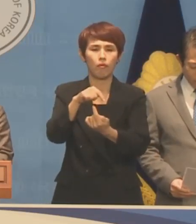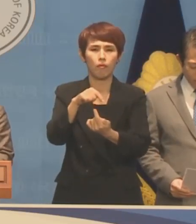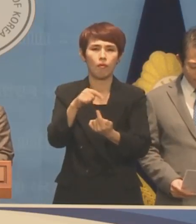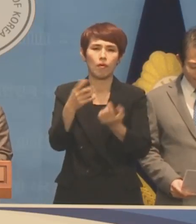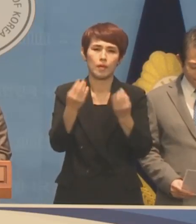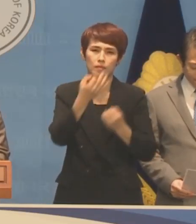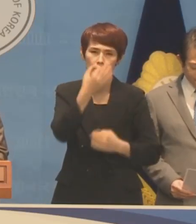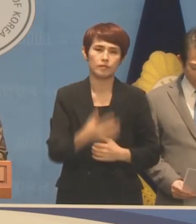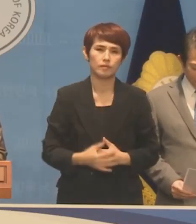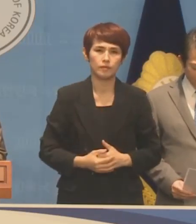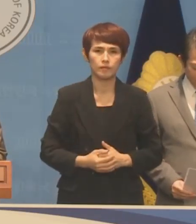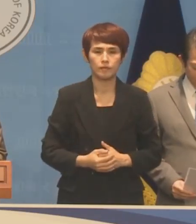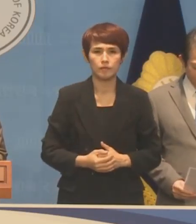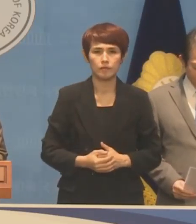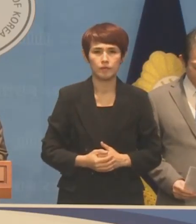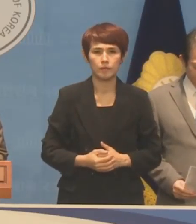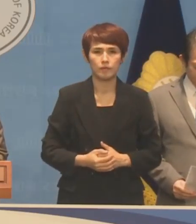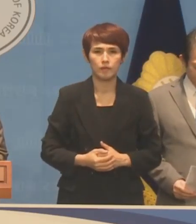악화되었습니다.